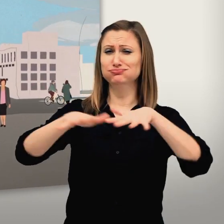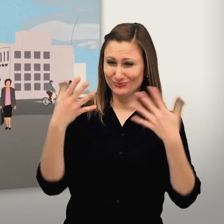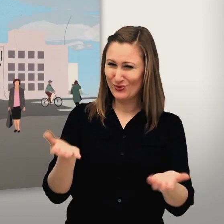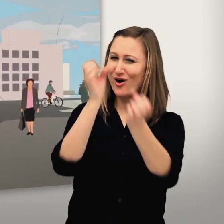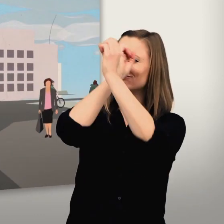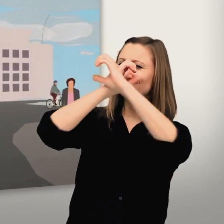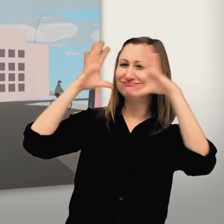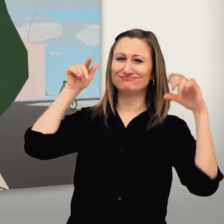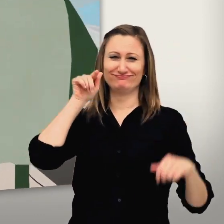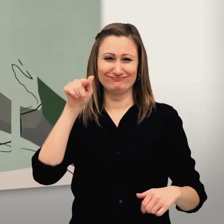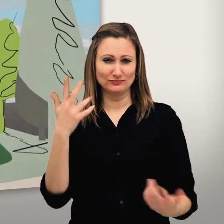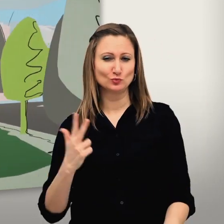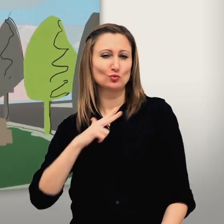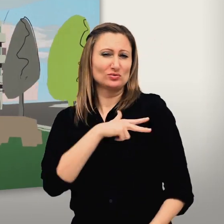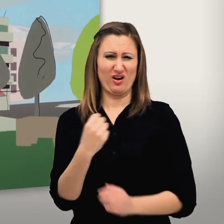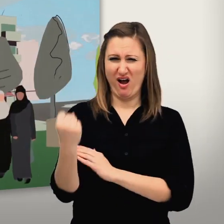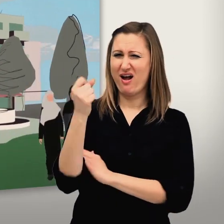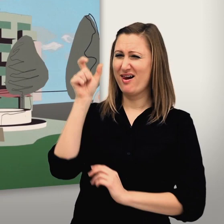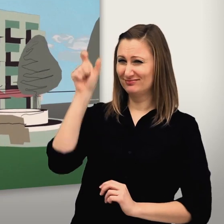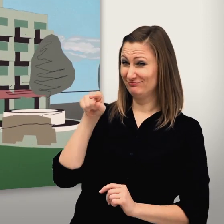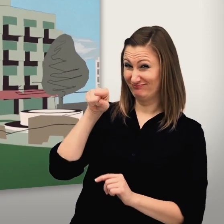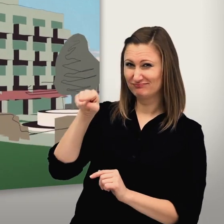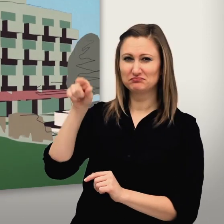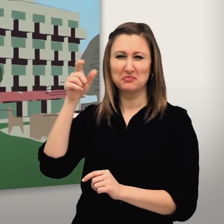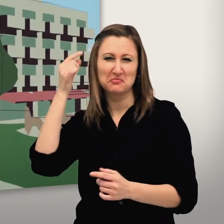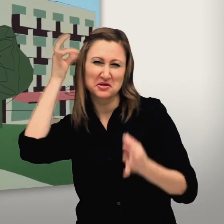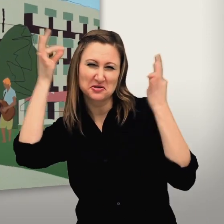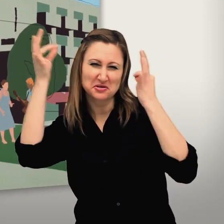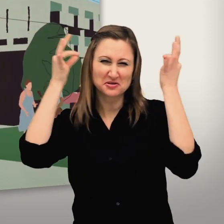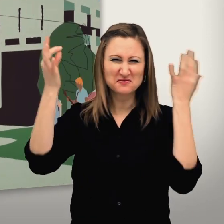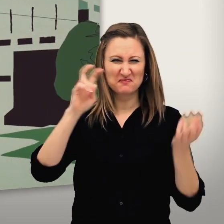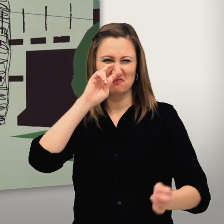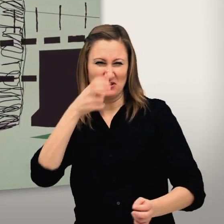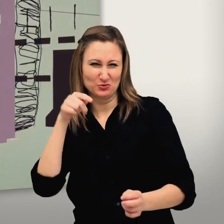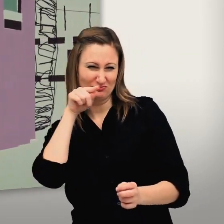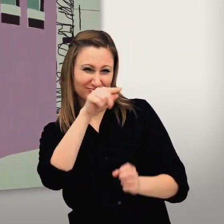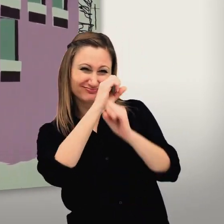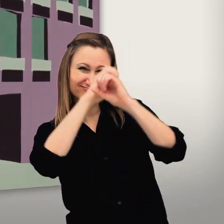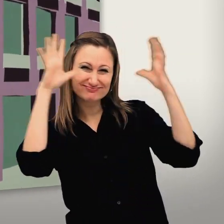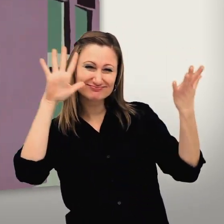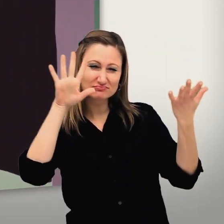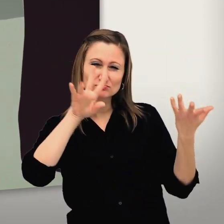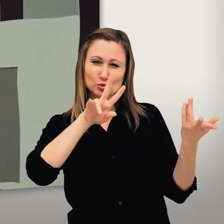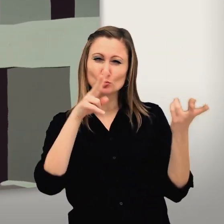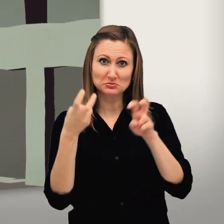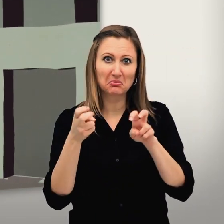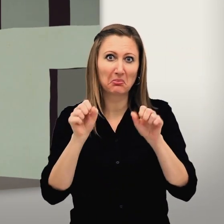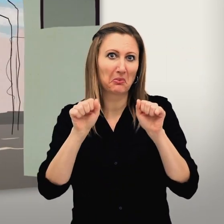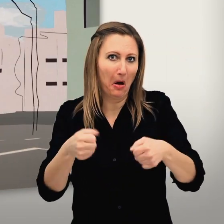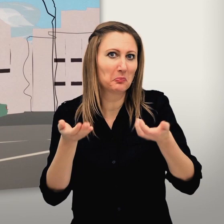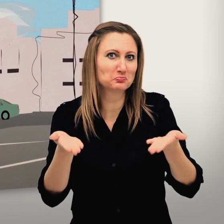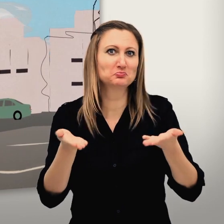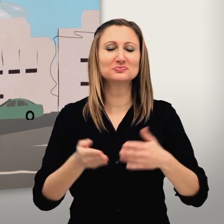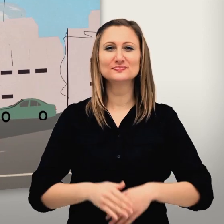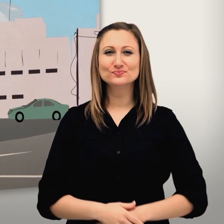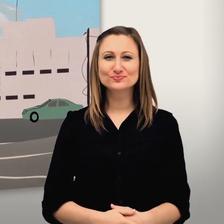Friseur gehen. Die Sozialhelden beweisen mit viel Einfallsreichtum, dass barrierefreies urbanes Leben